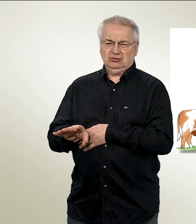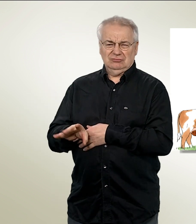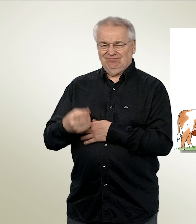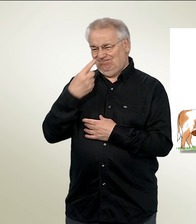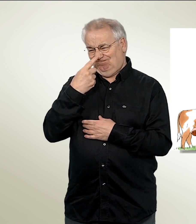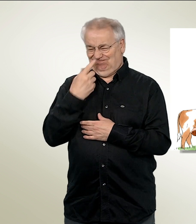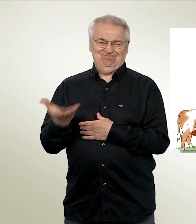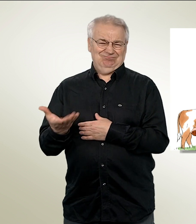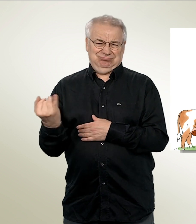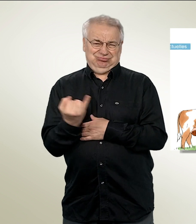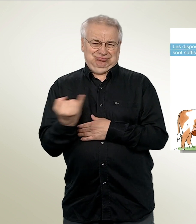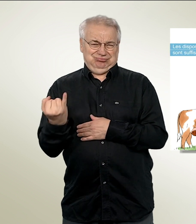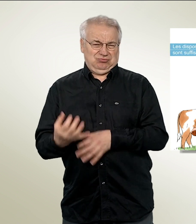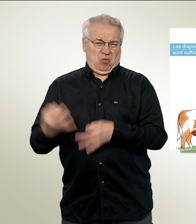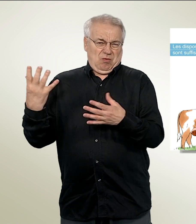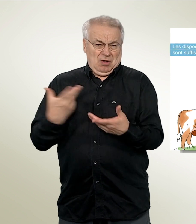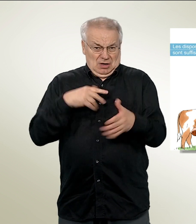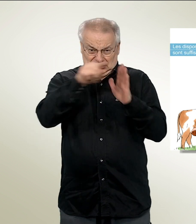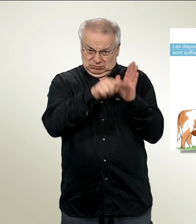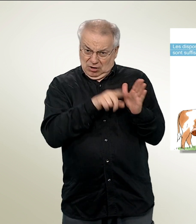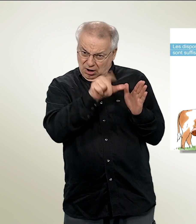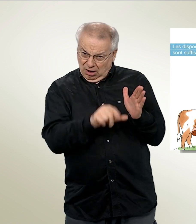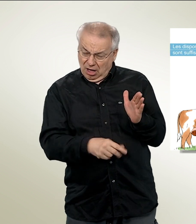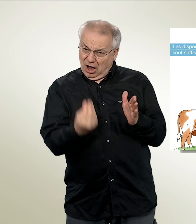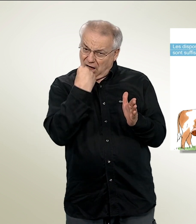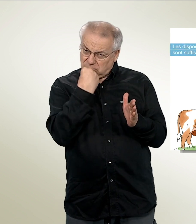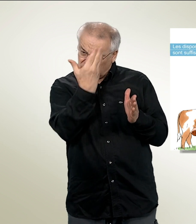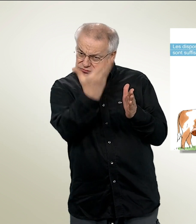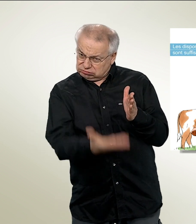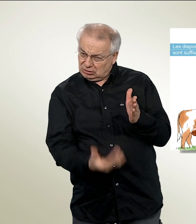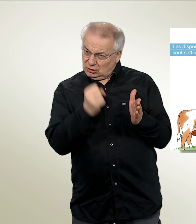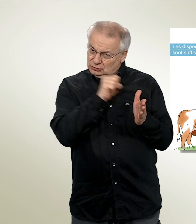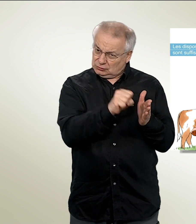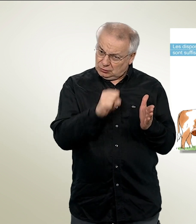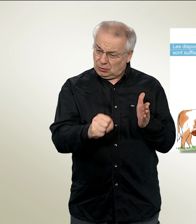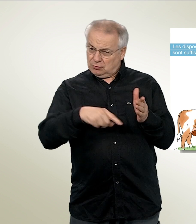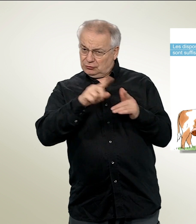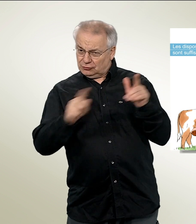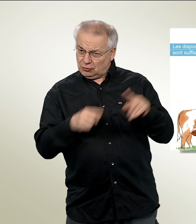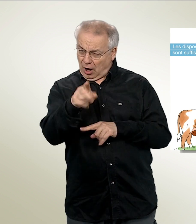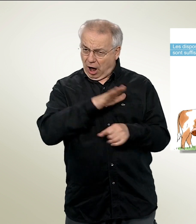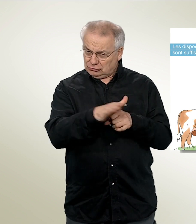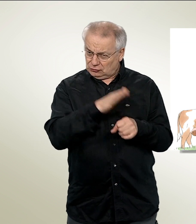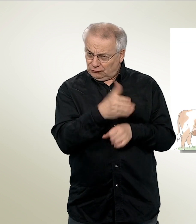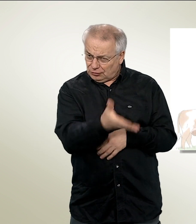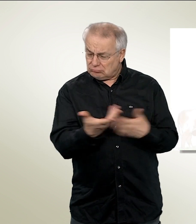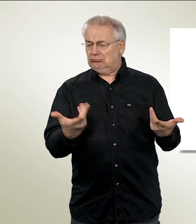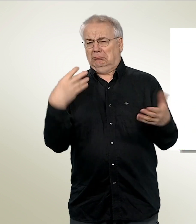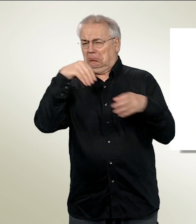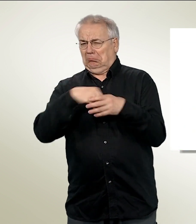qu'elle est superflue, car les dispositions actuelles en matière de denrées alimentaires sûres et durables sont suffisantes. De quoi s'agit-il en